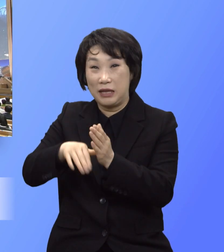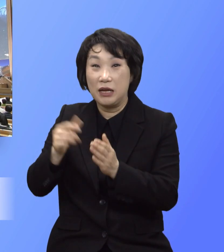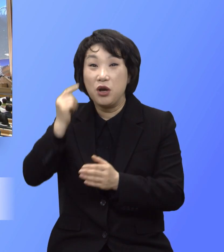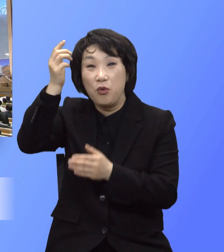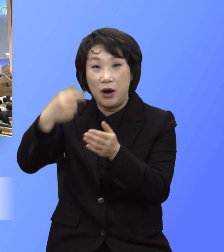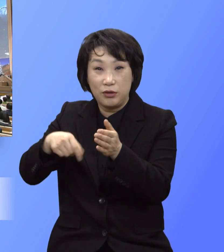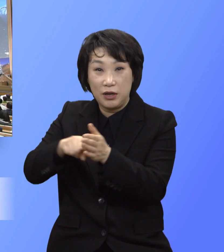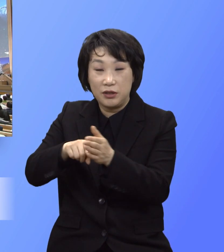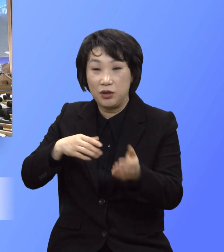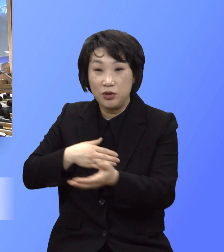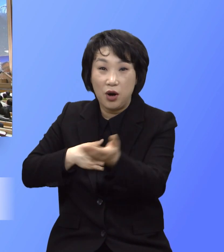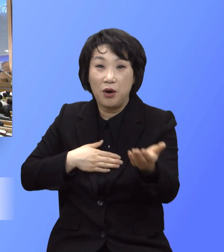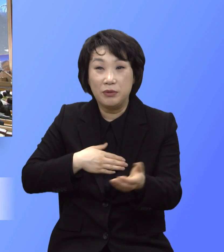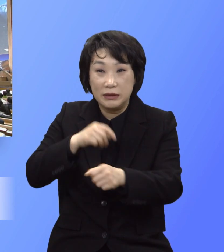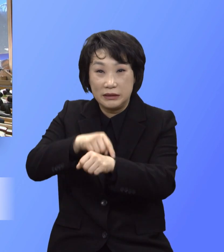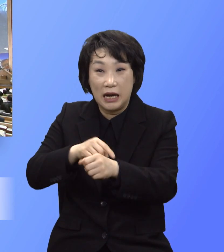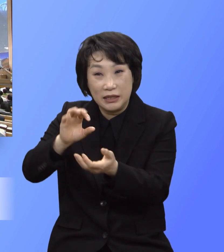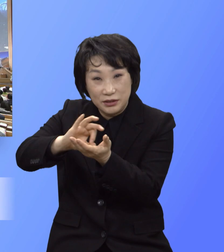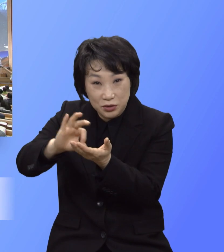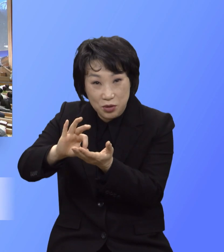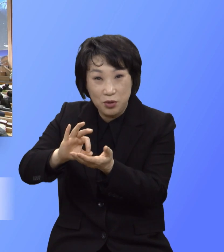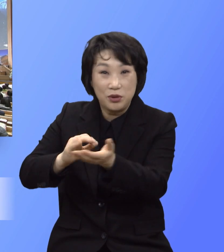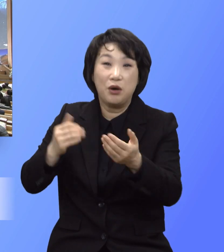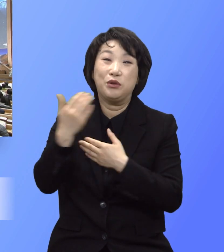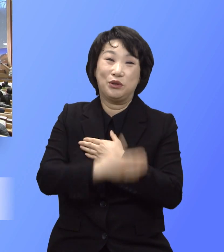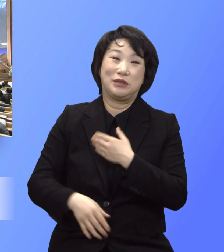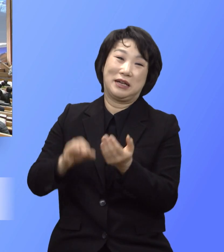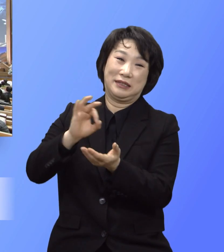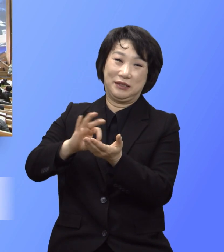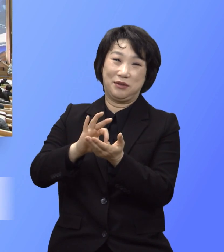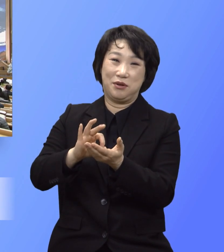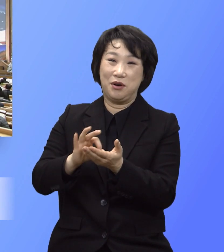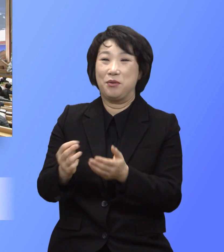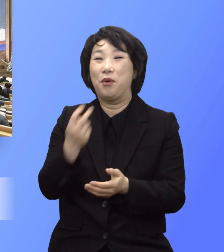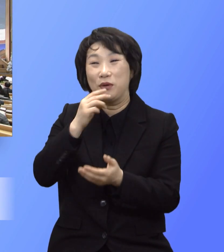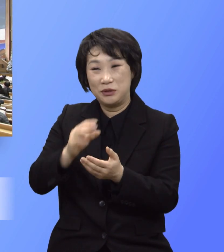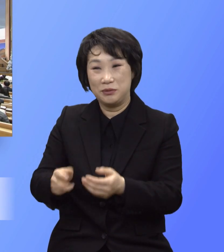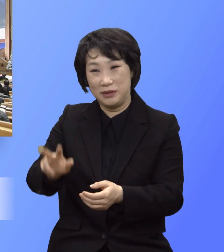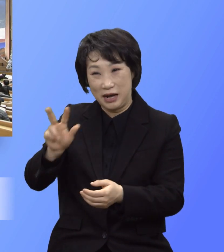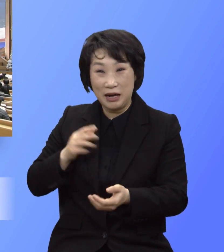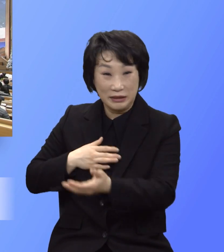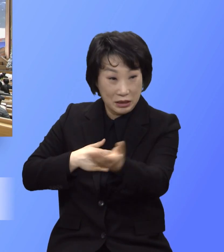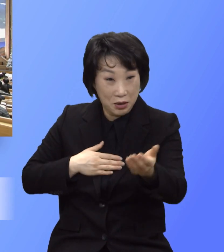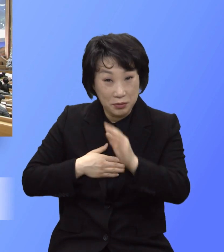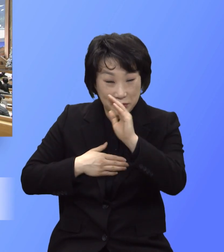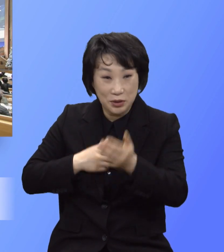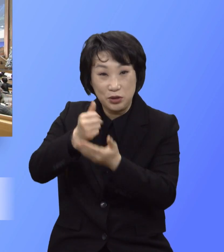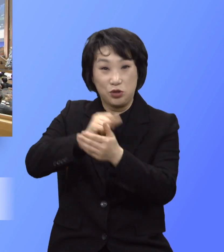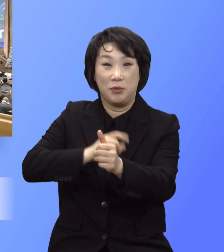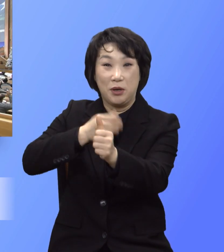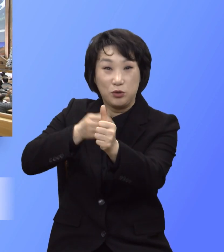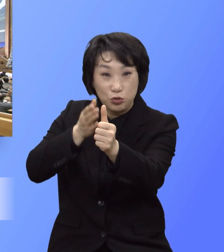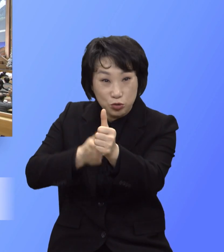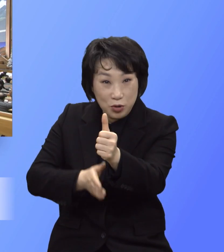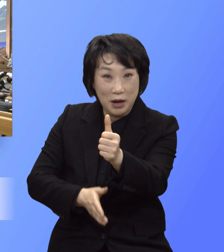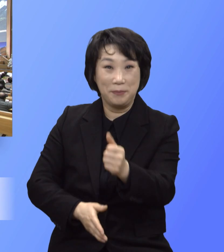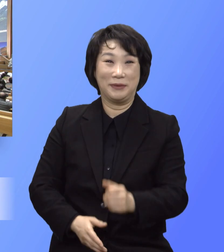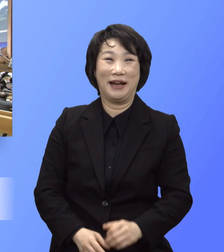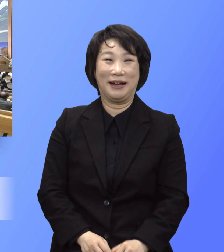위해서 여러분들 시간을 내주고 육체를 내주고 목숨을 거는 여러분 되기를 주님의 이름으로